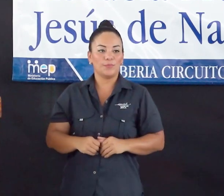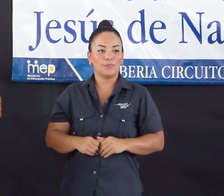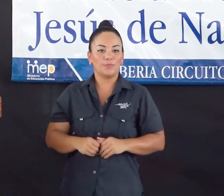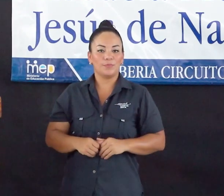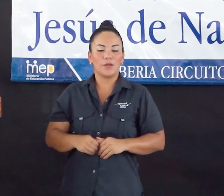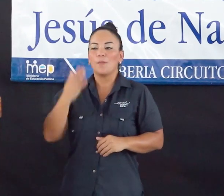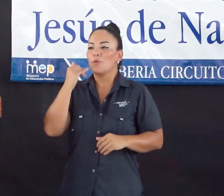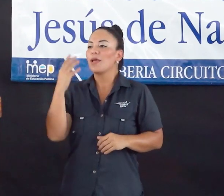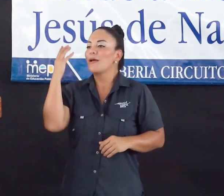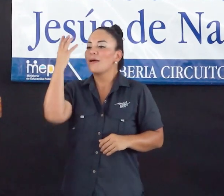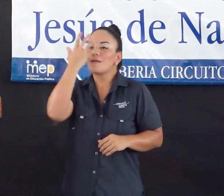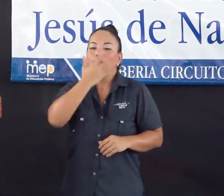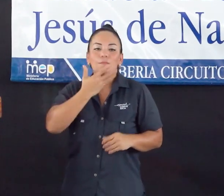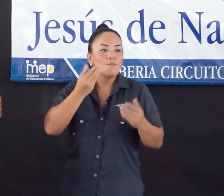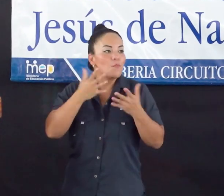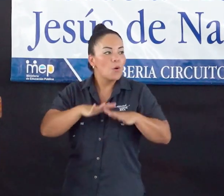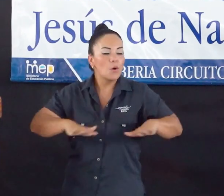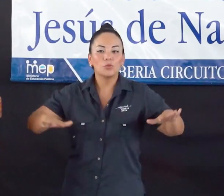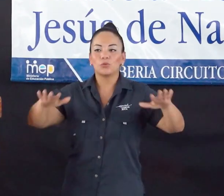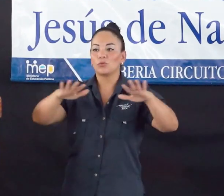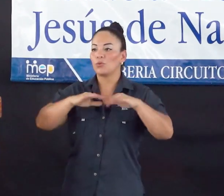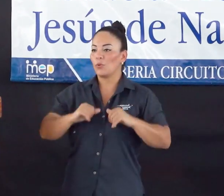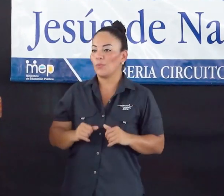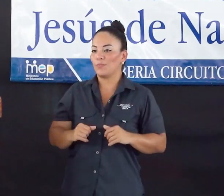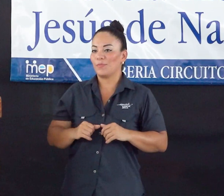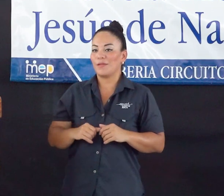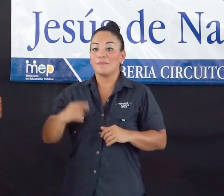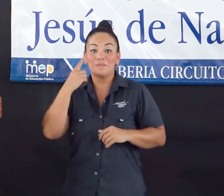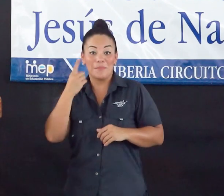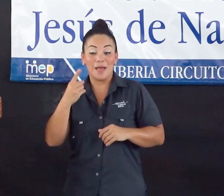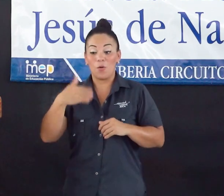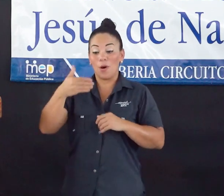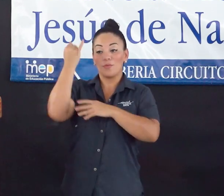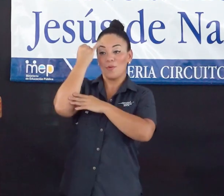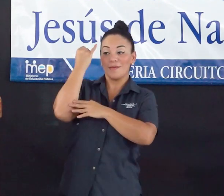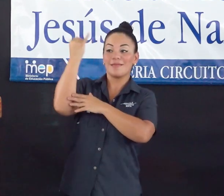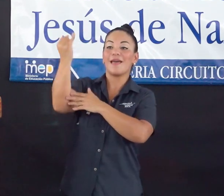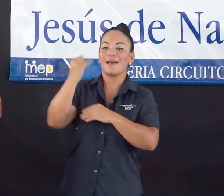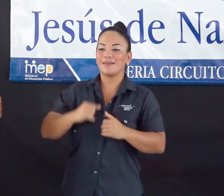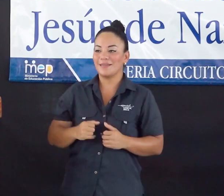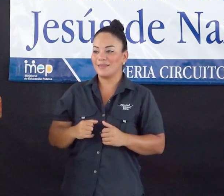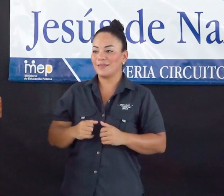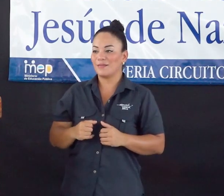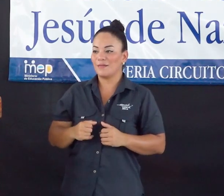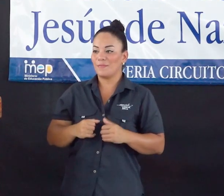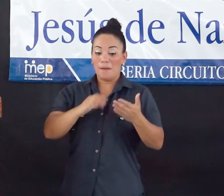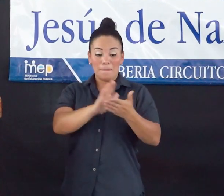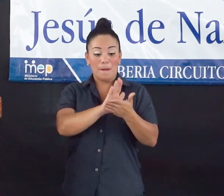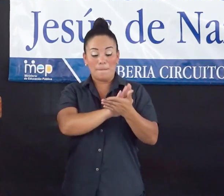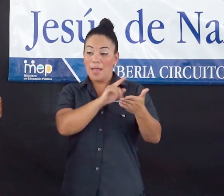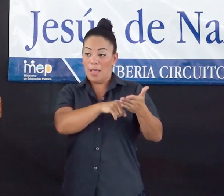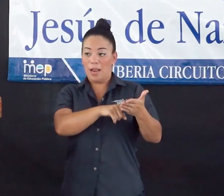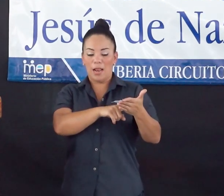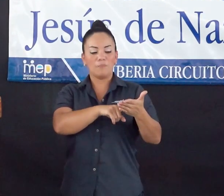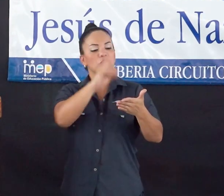qué hermoso es cuando las iniciativas salen de un papel, de